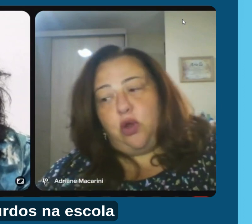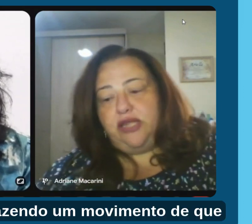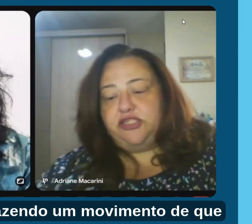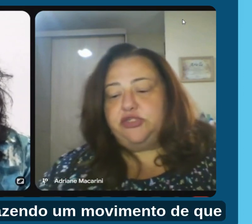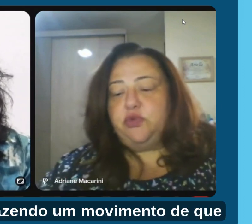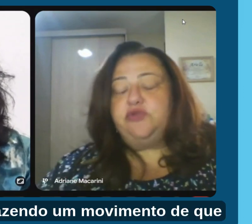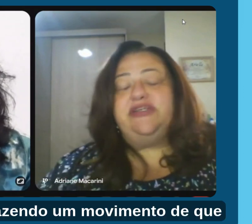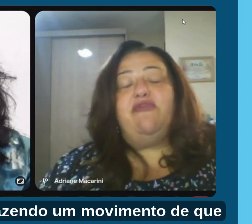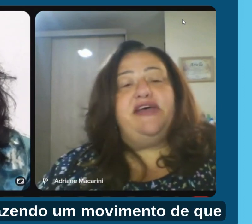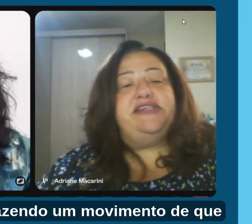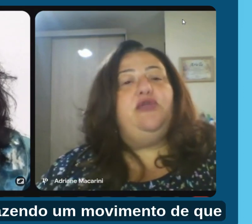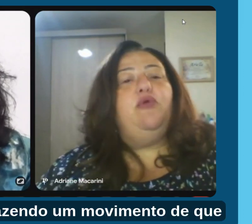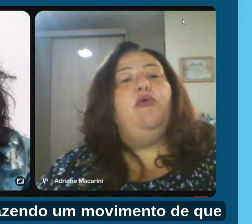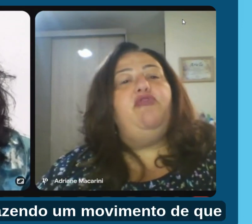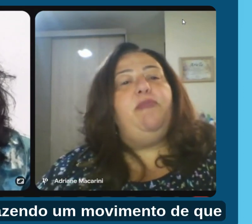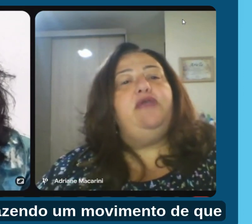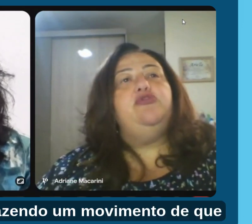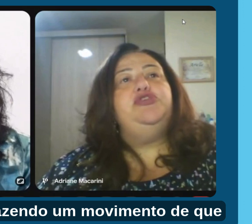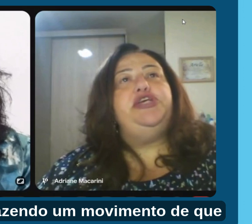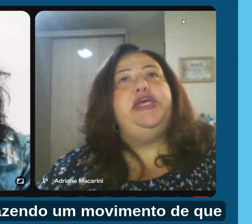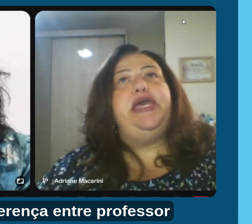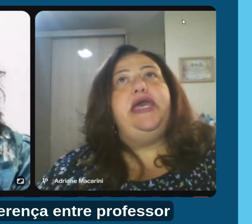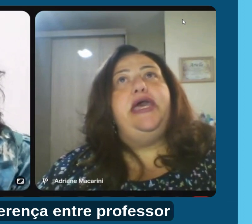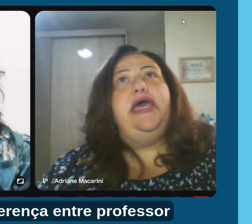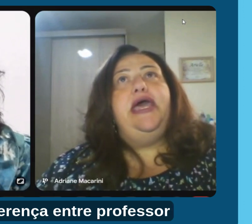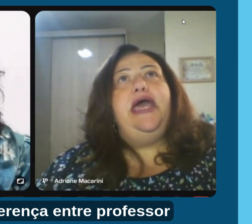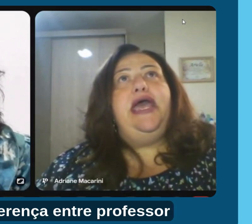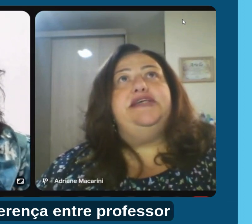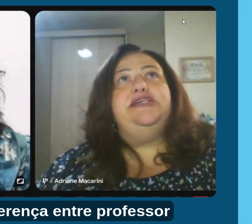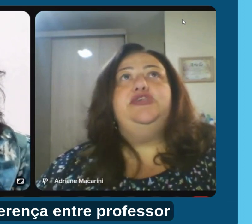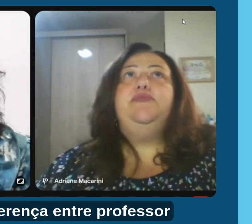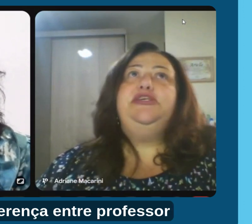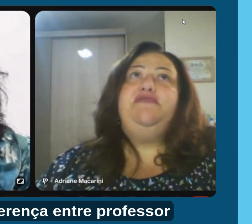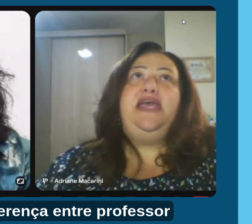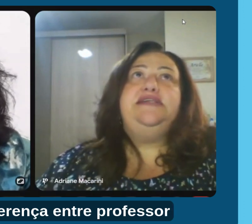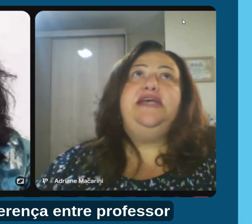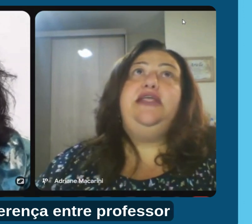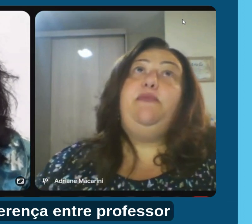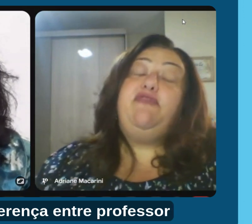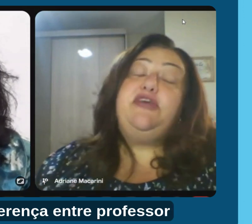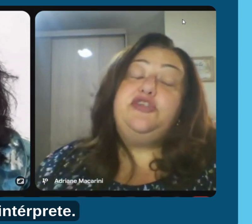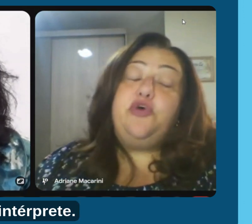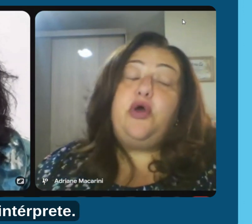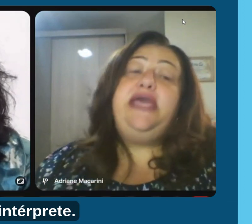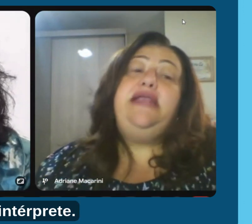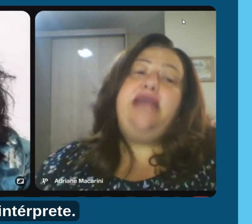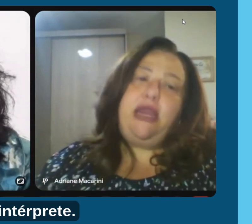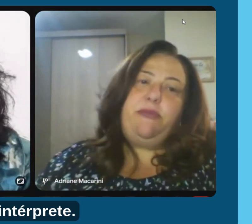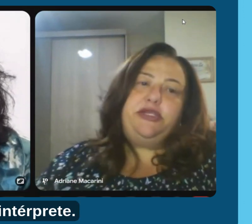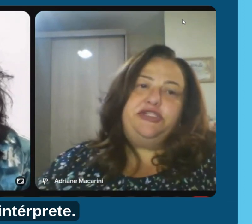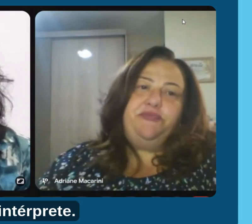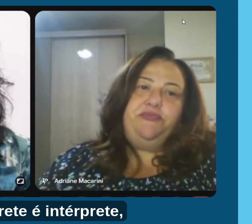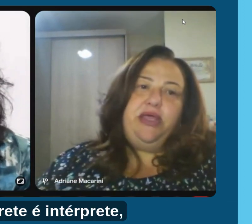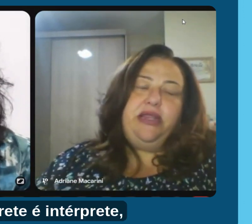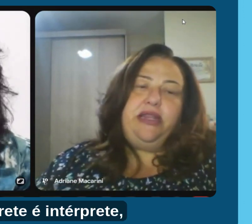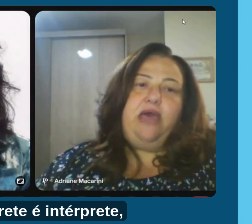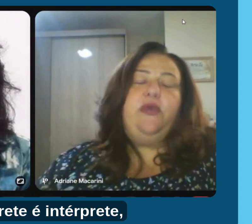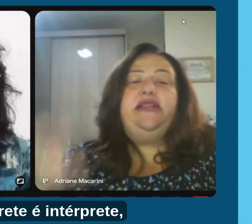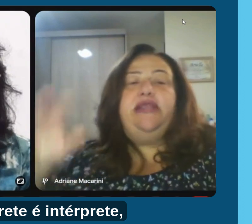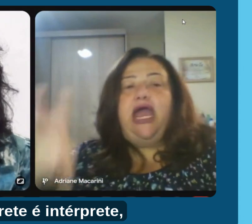de surdos estavam fazendo um movimento de que existe uma diferença entre professor e intérprete. Né? O intérprete é